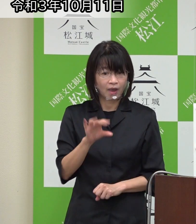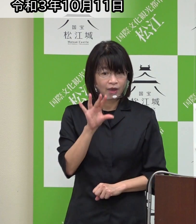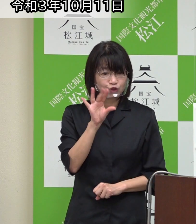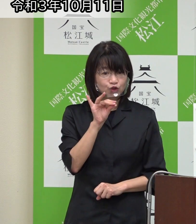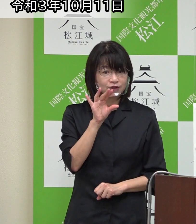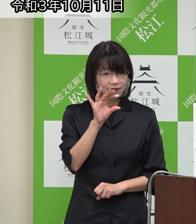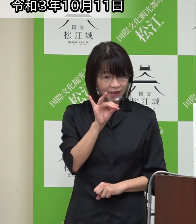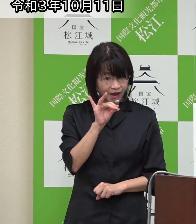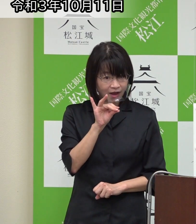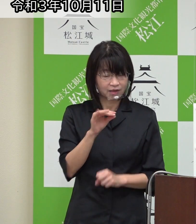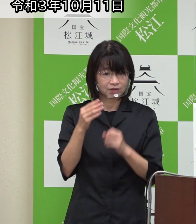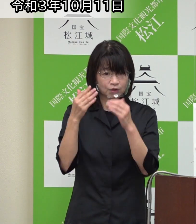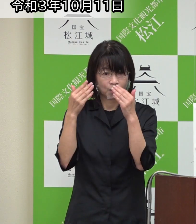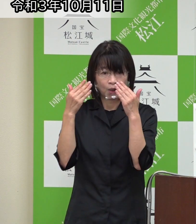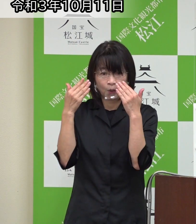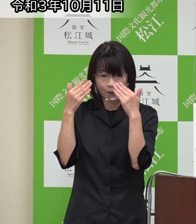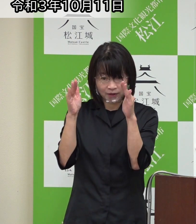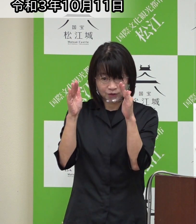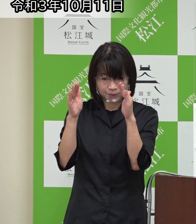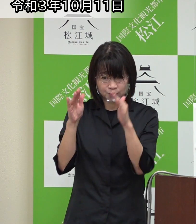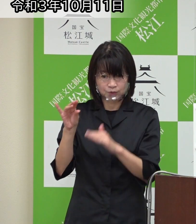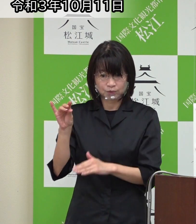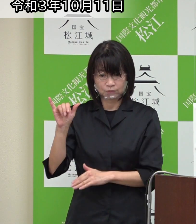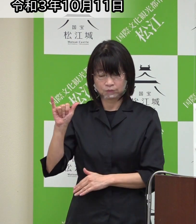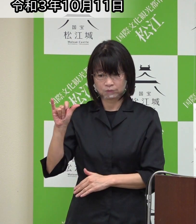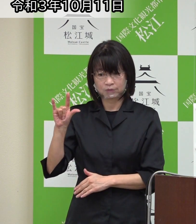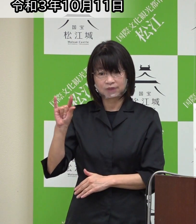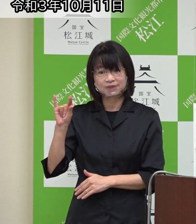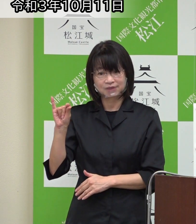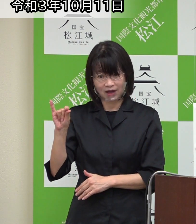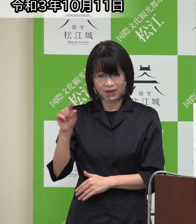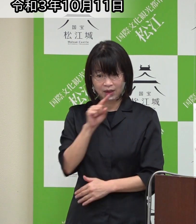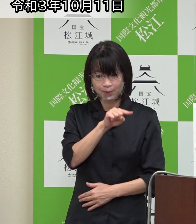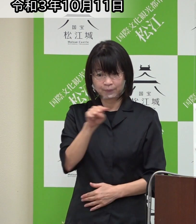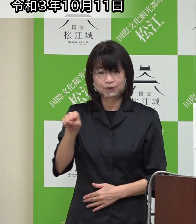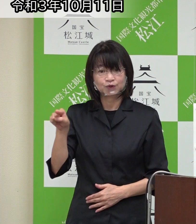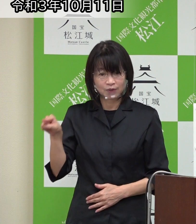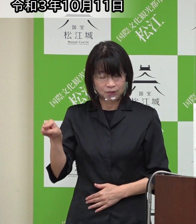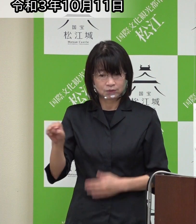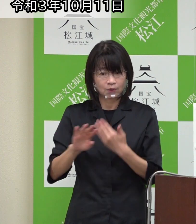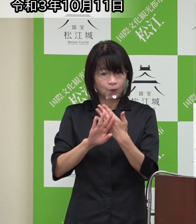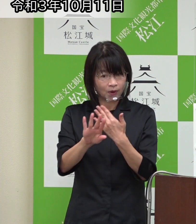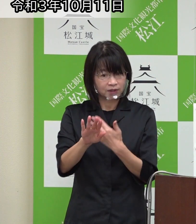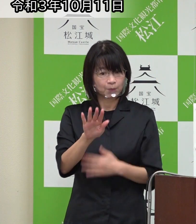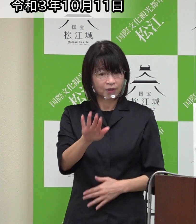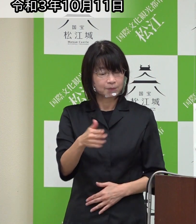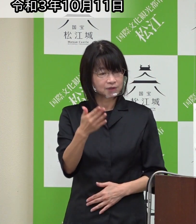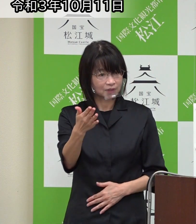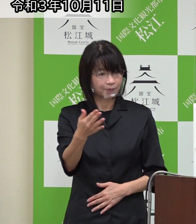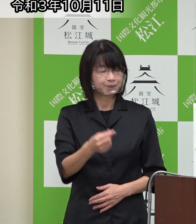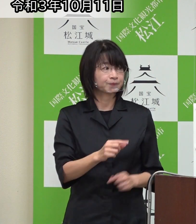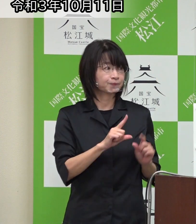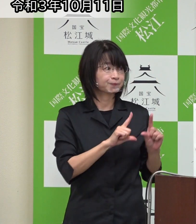があります、インスタグラムがあります。それ以外に情報発信の手段というとどんなものをやっておられるんでしょう。 ホ